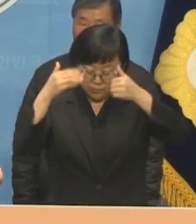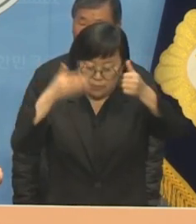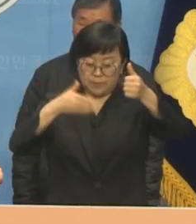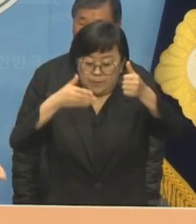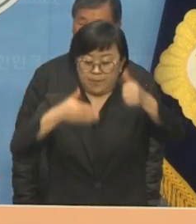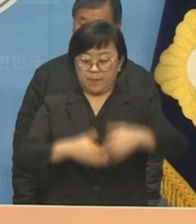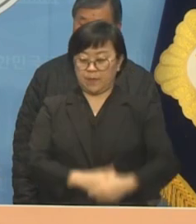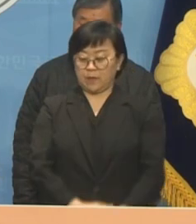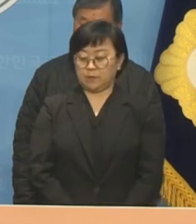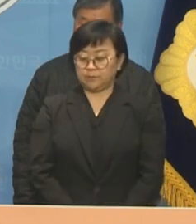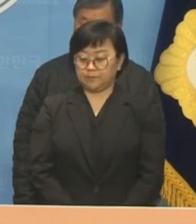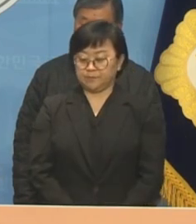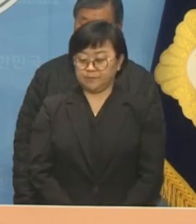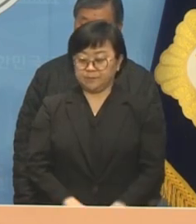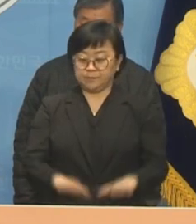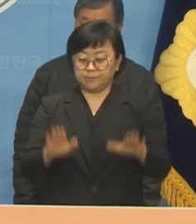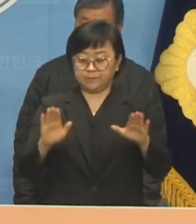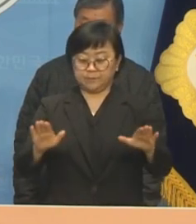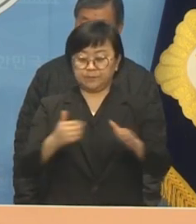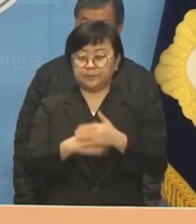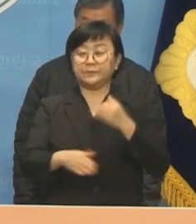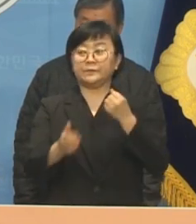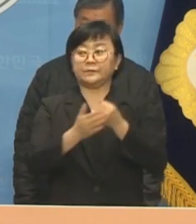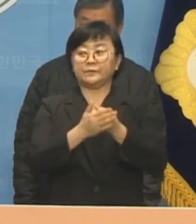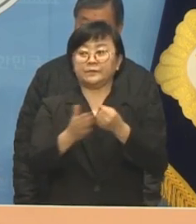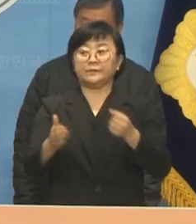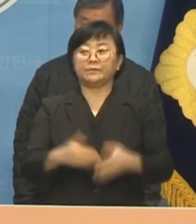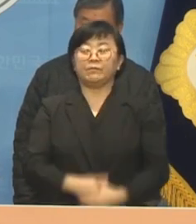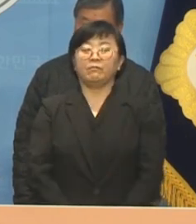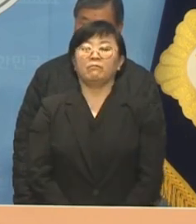부탁을 드리겠습니다. 오늘 그래서